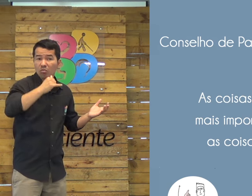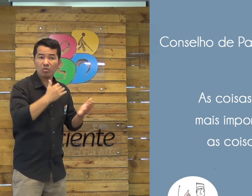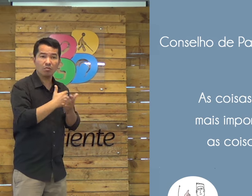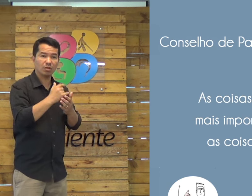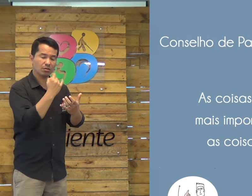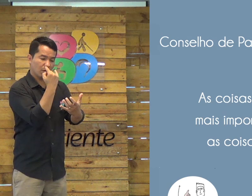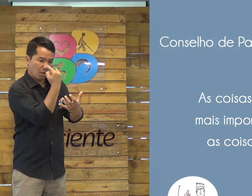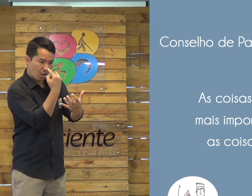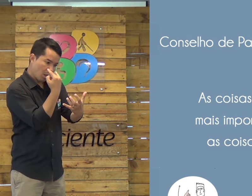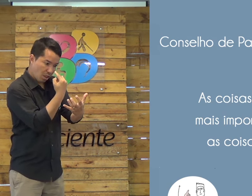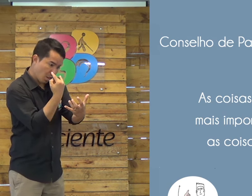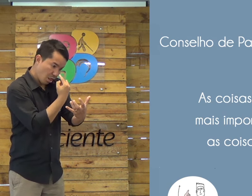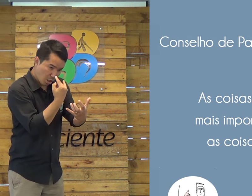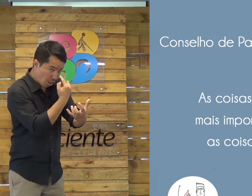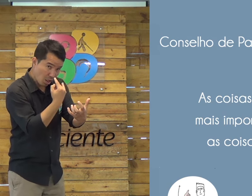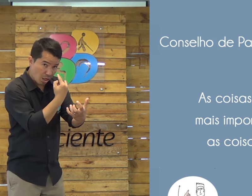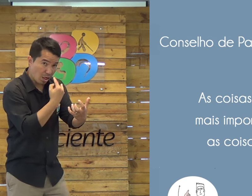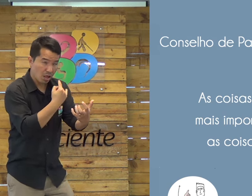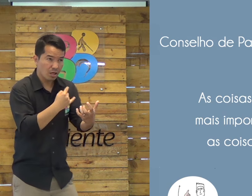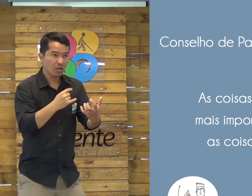Às vezes as pessoas começam,